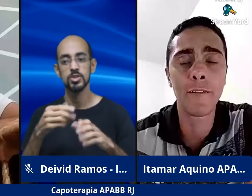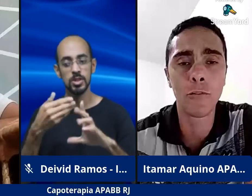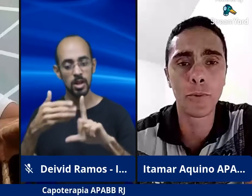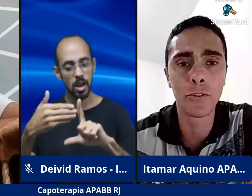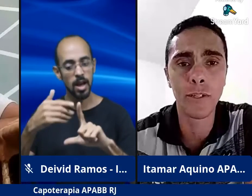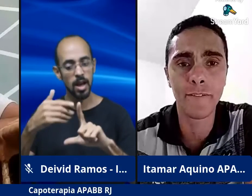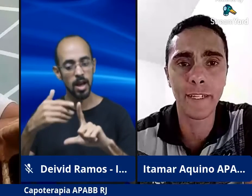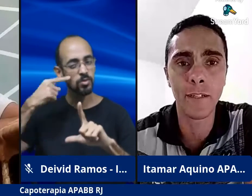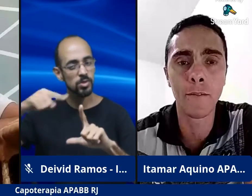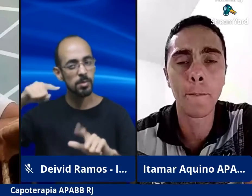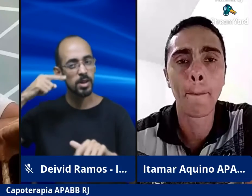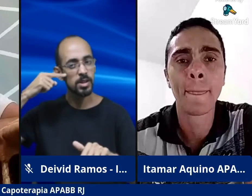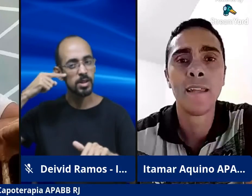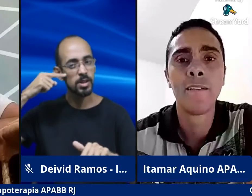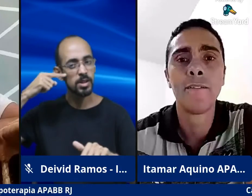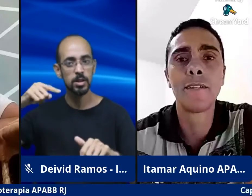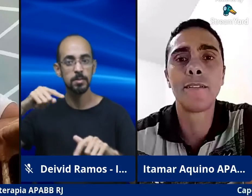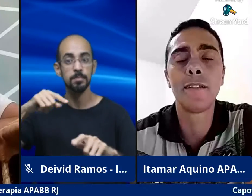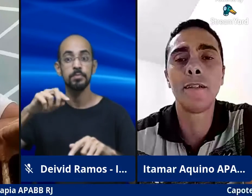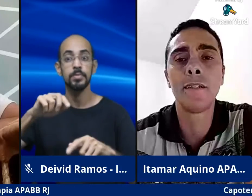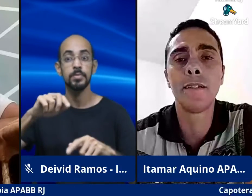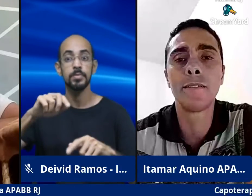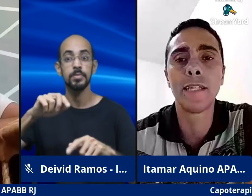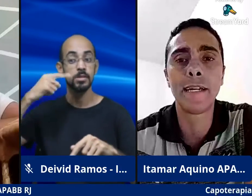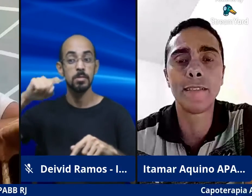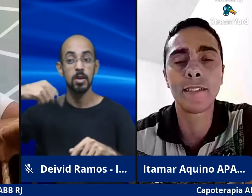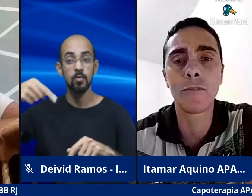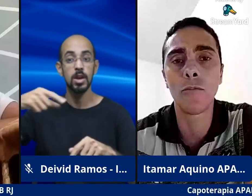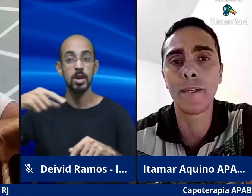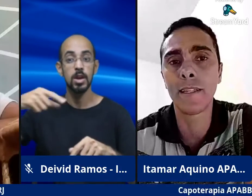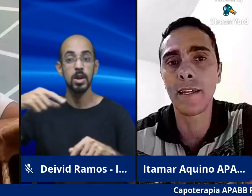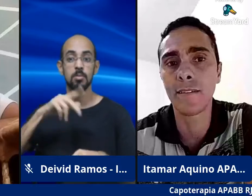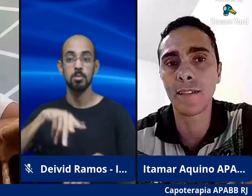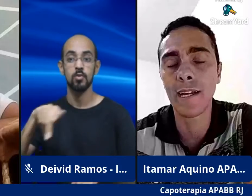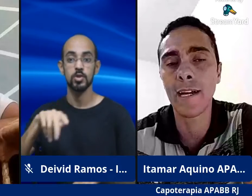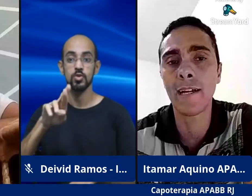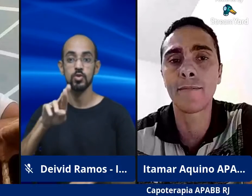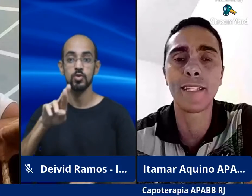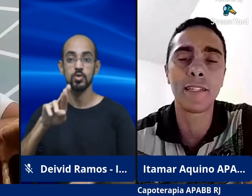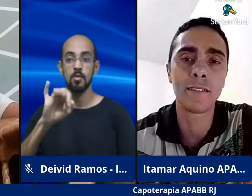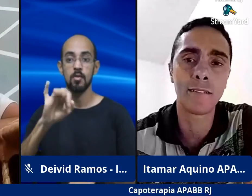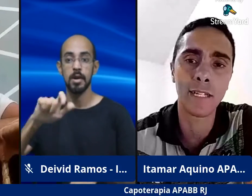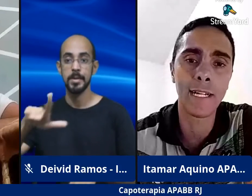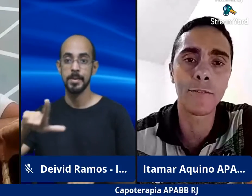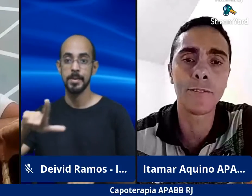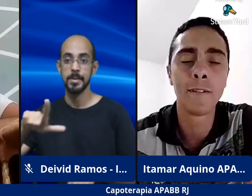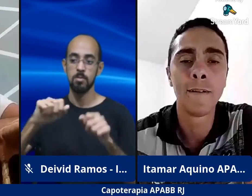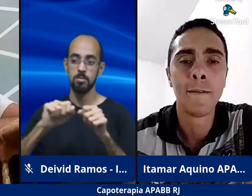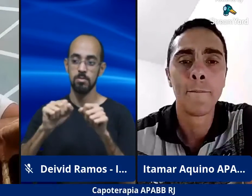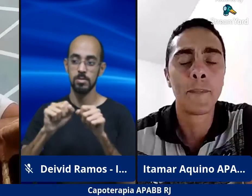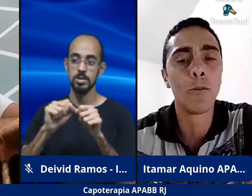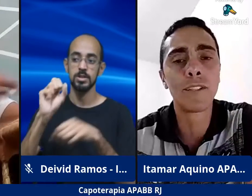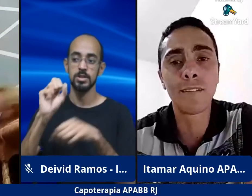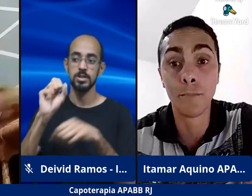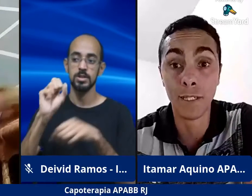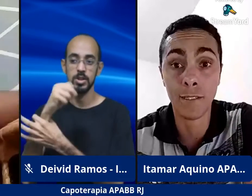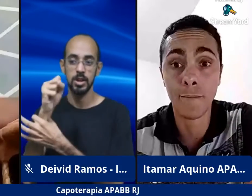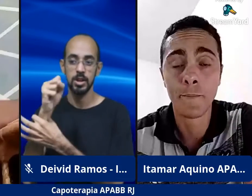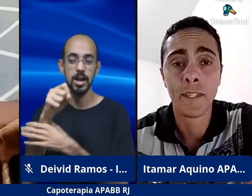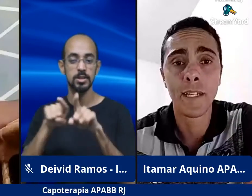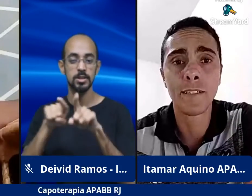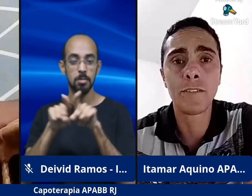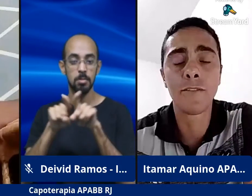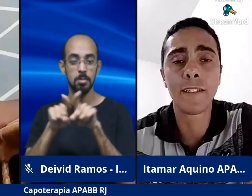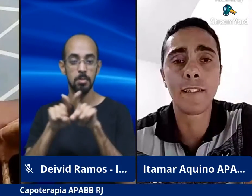gente tem live com o professor Rafael, vai ser ginástica com materiais em casa, materiais reciclados. Na outra